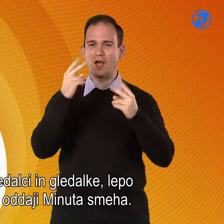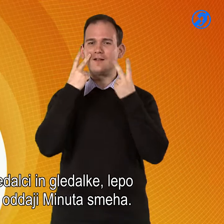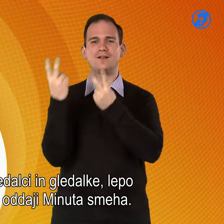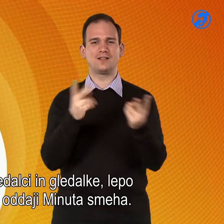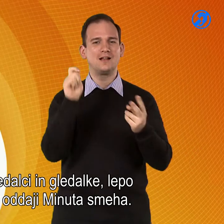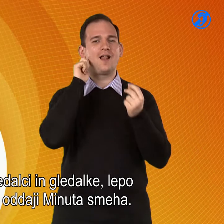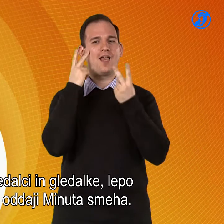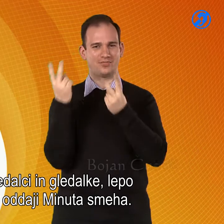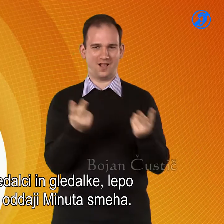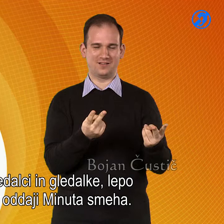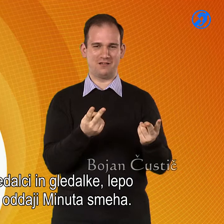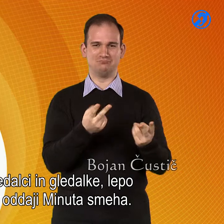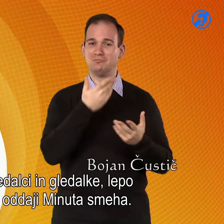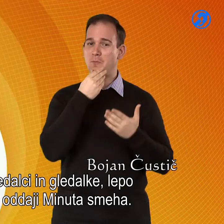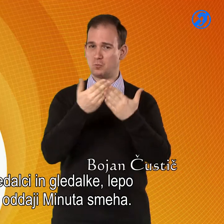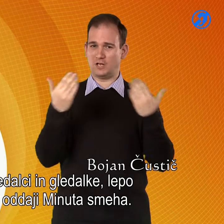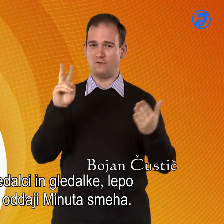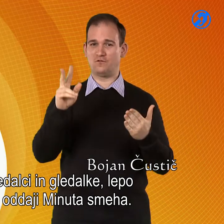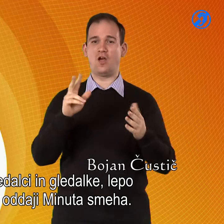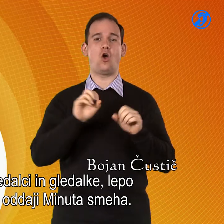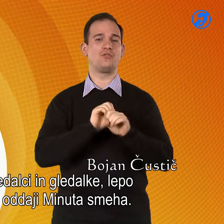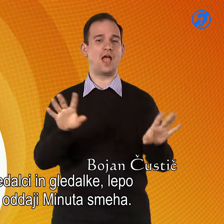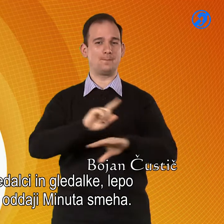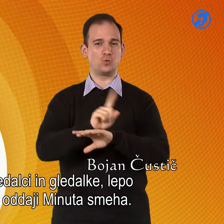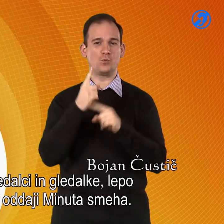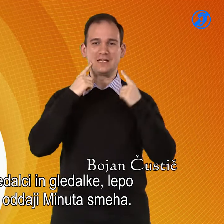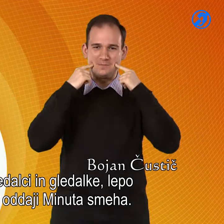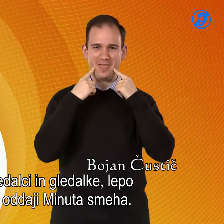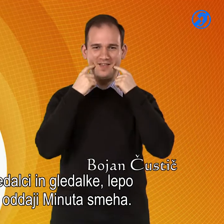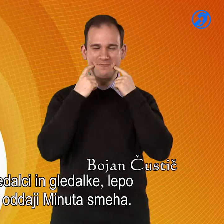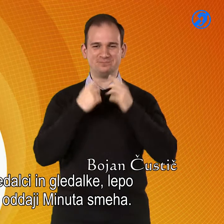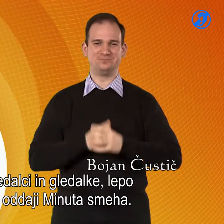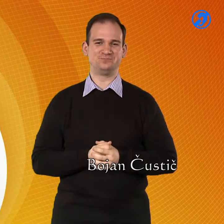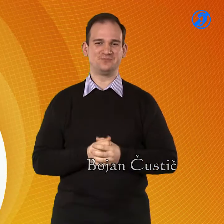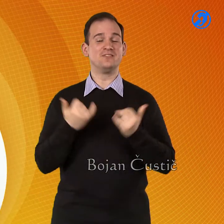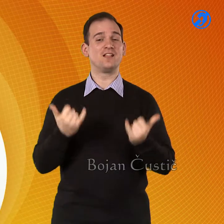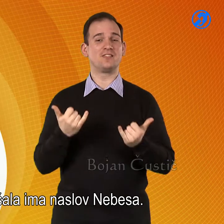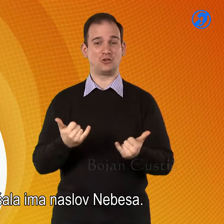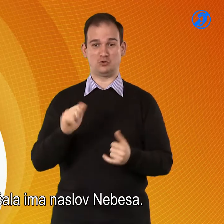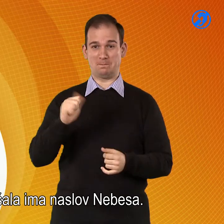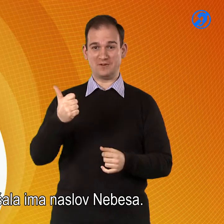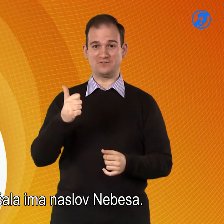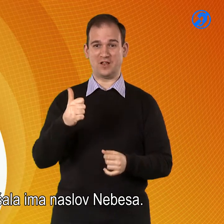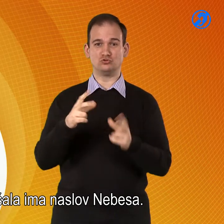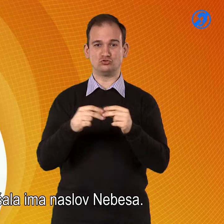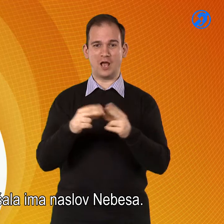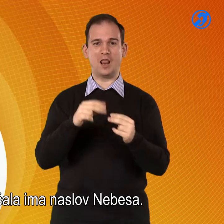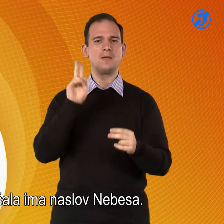Spoštovani gledalci in gledalke, lepo pozdravljeni v oddaji Minuta smeha. Današnja prva šala ima